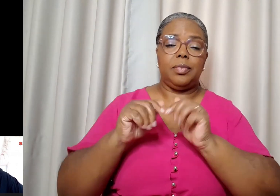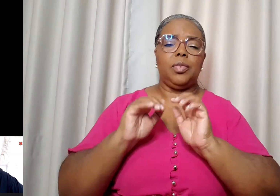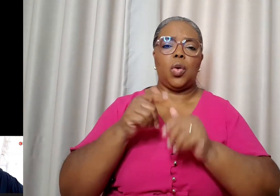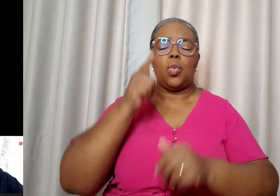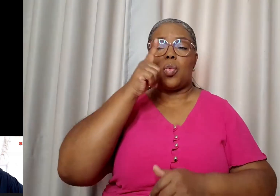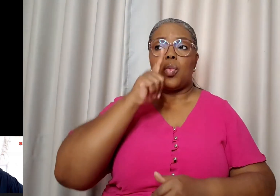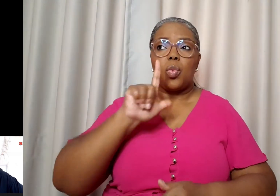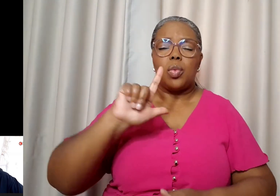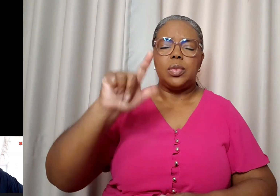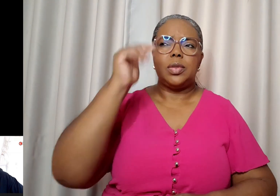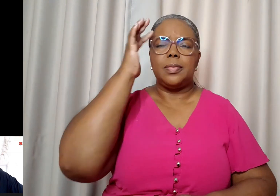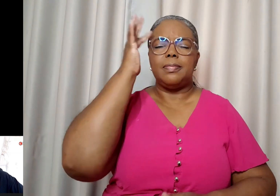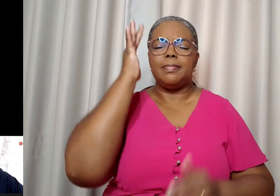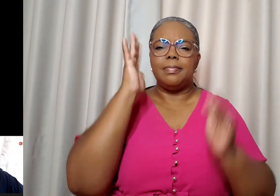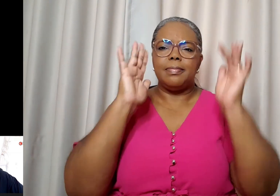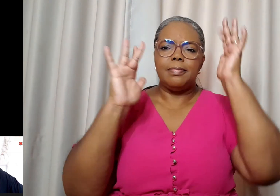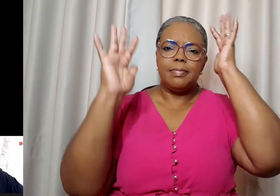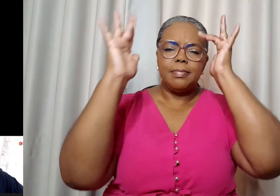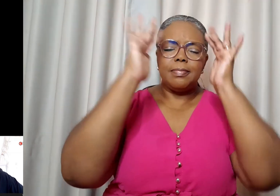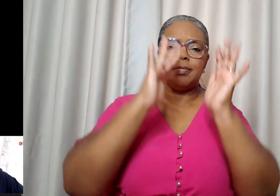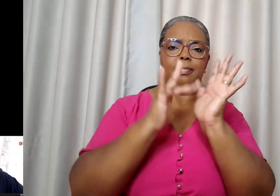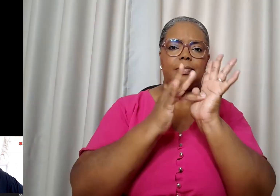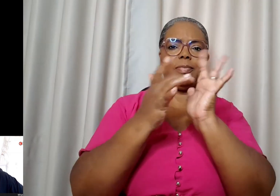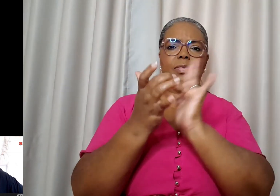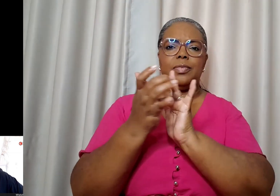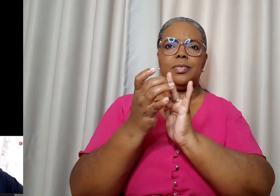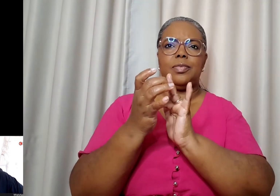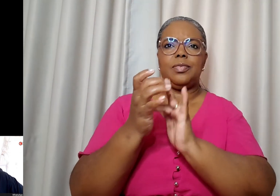imaginar Jesus como um monge.